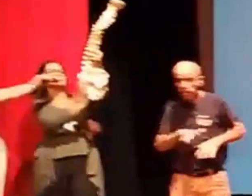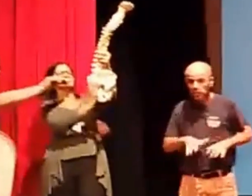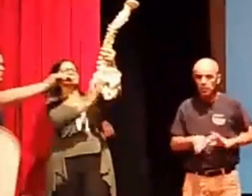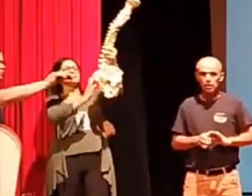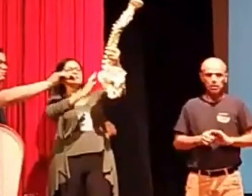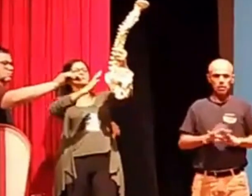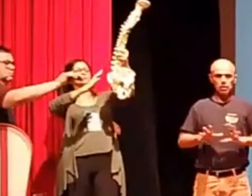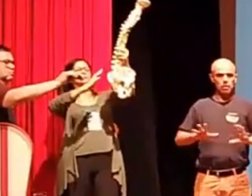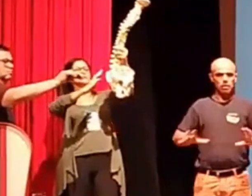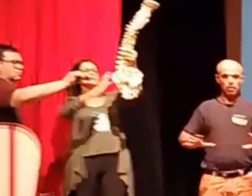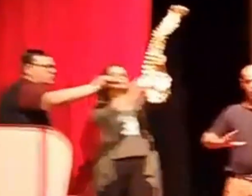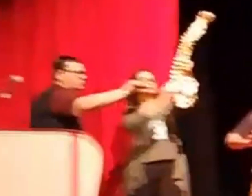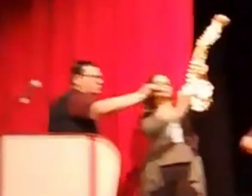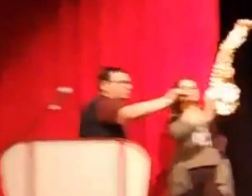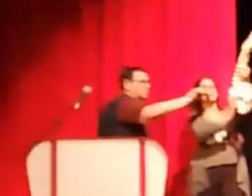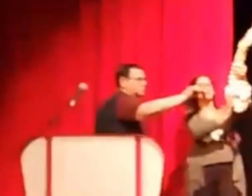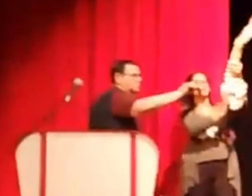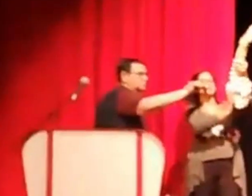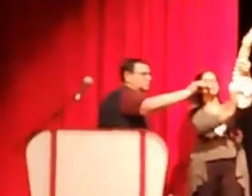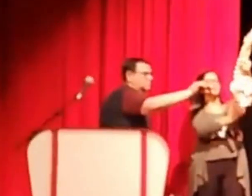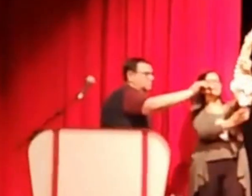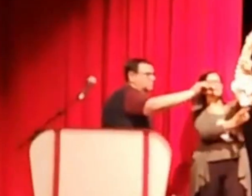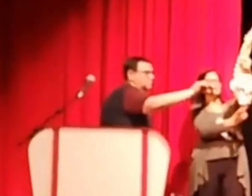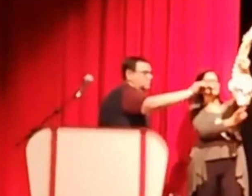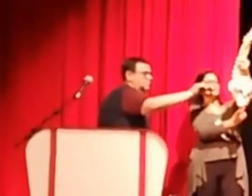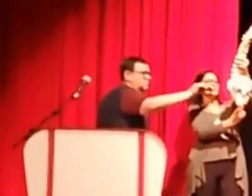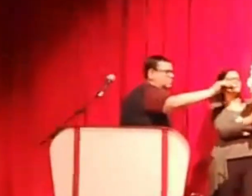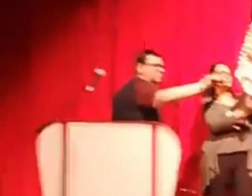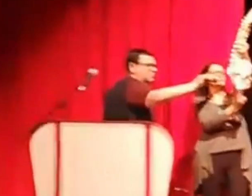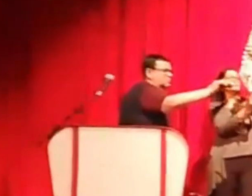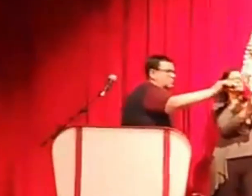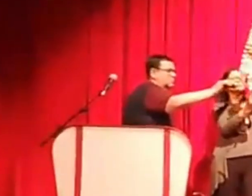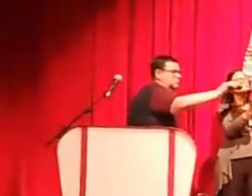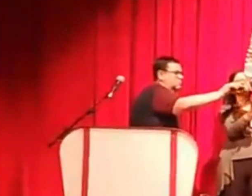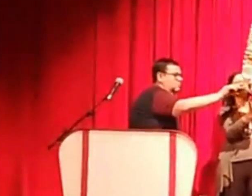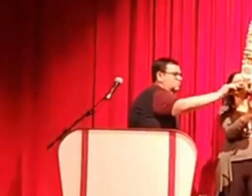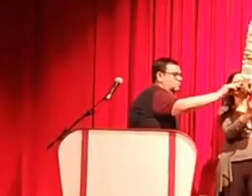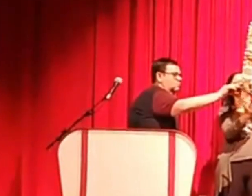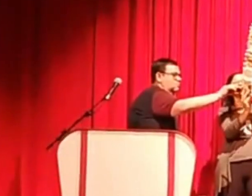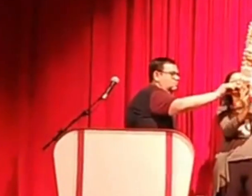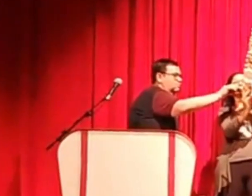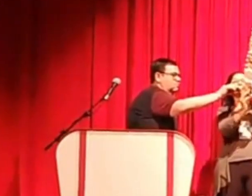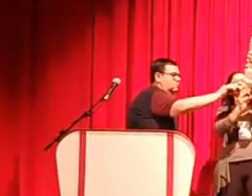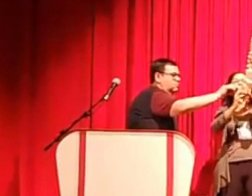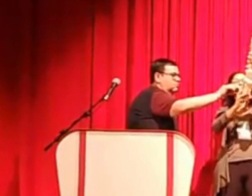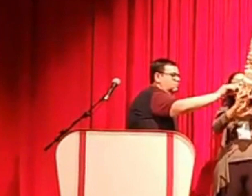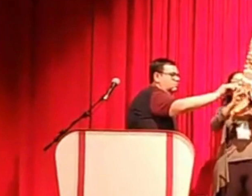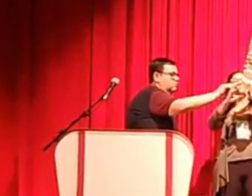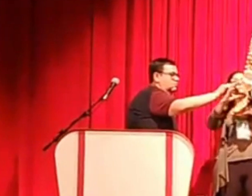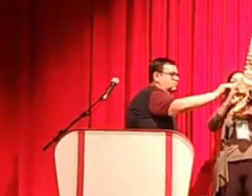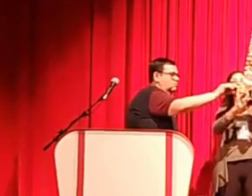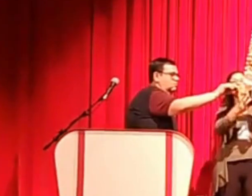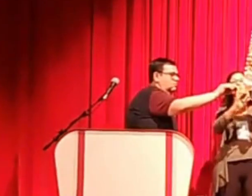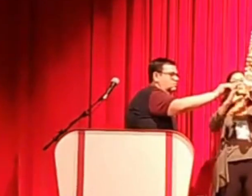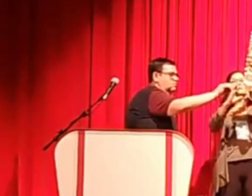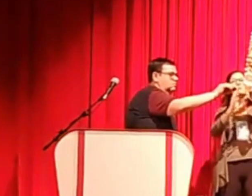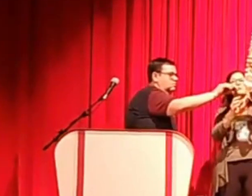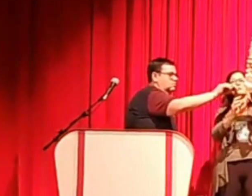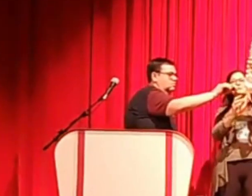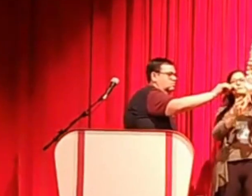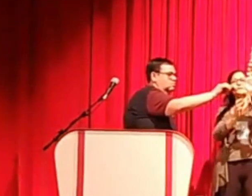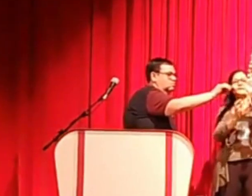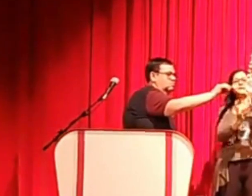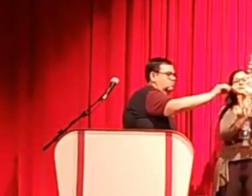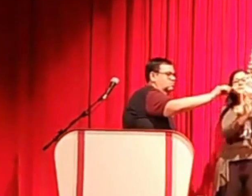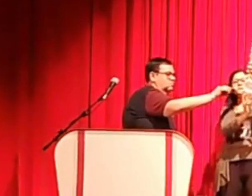esse sacro possa ir e voltar, ou seja, sentar nos dois ossinhos aqui, vai conseguir deixar ele numa posição mais